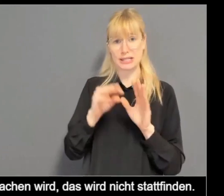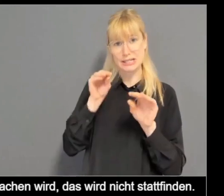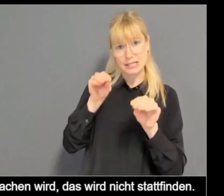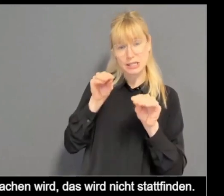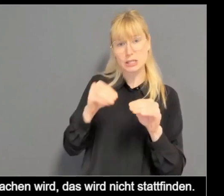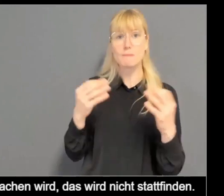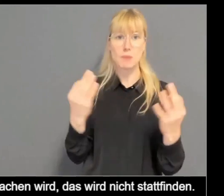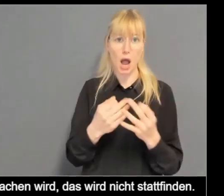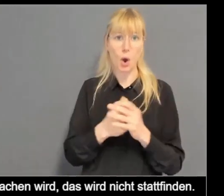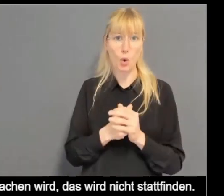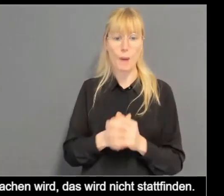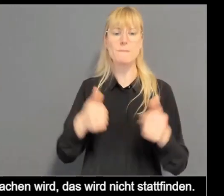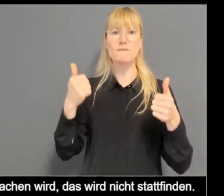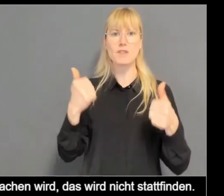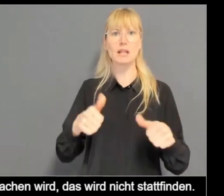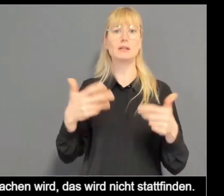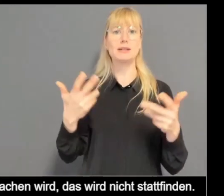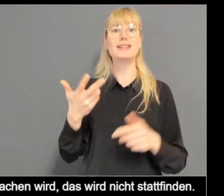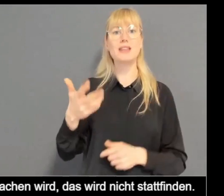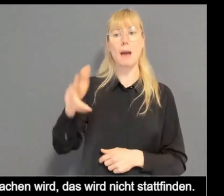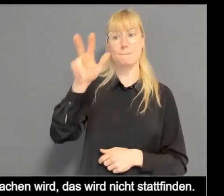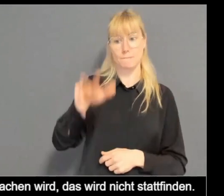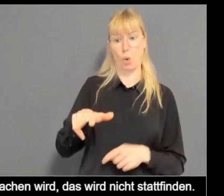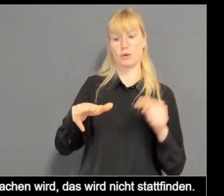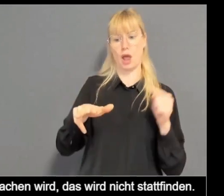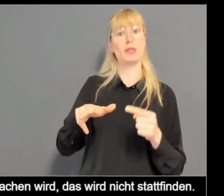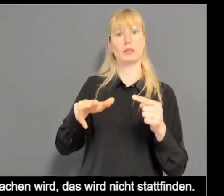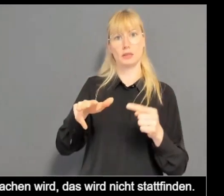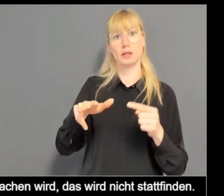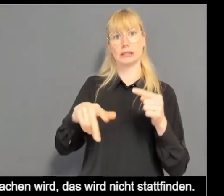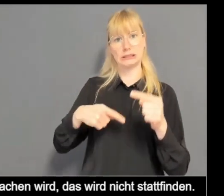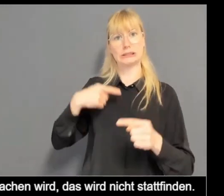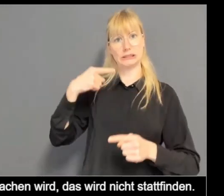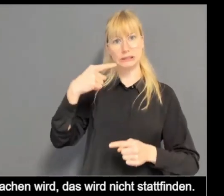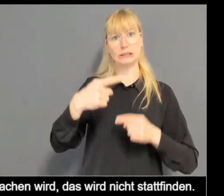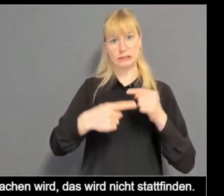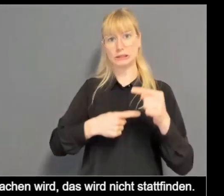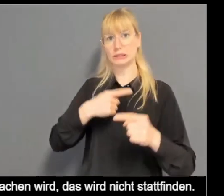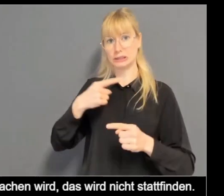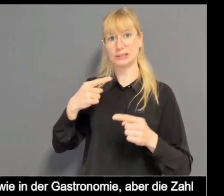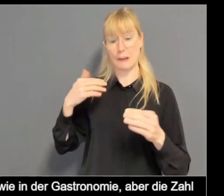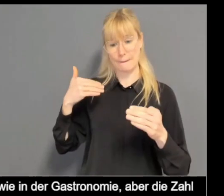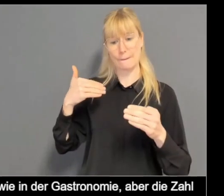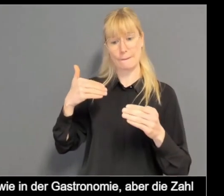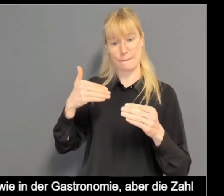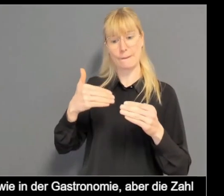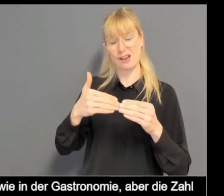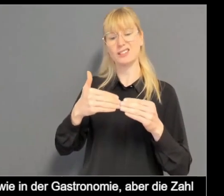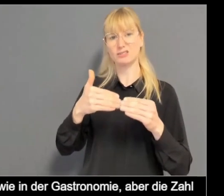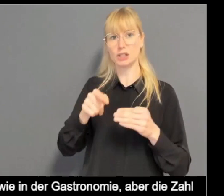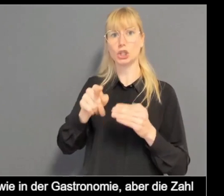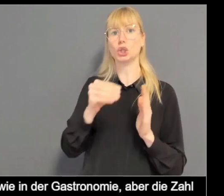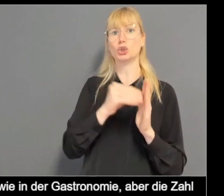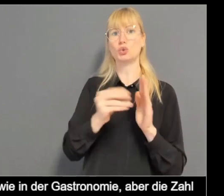Schulpflicht setzt erst, wie ich es gesagt habe, nach 3 Monaten ein. Ja, also offiziell müssen sie erst